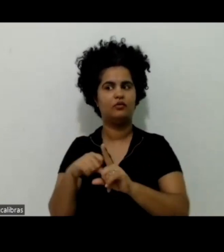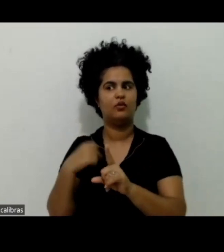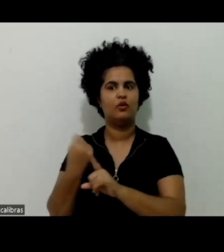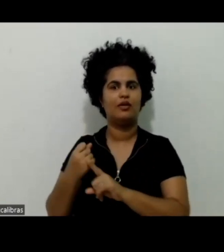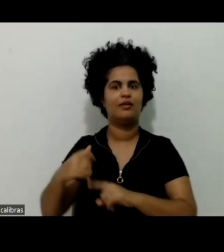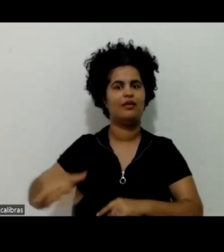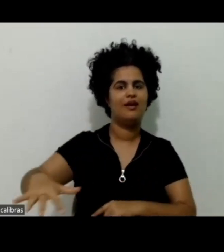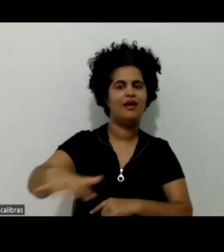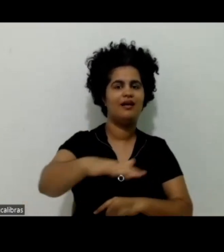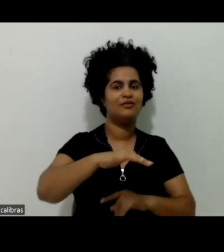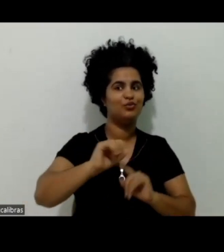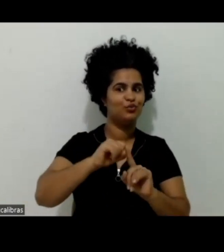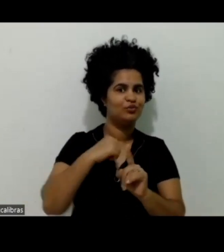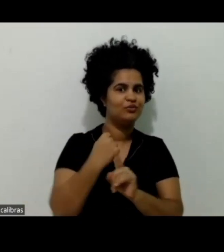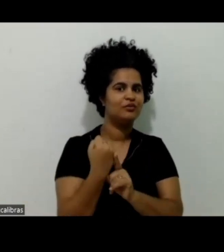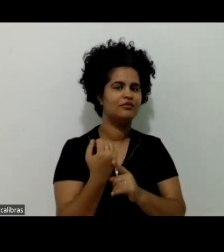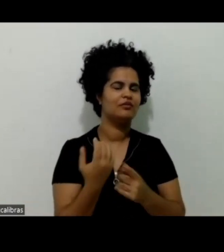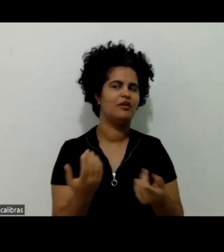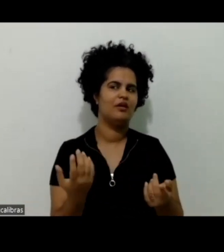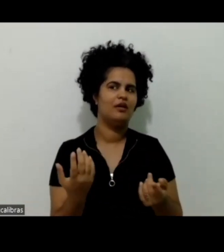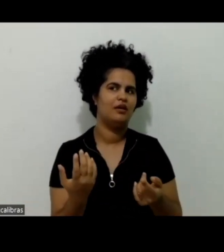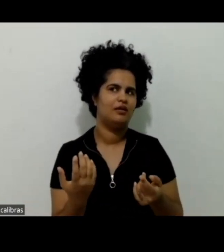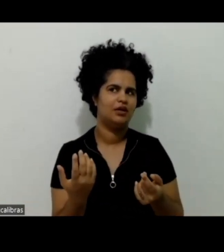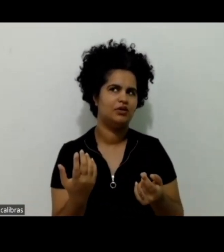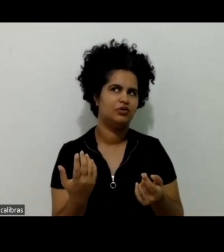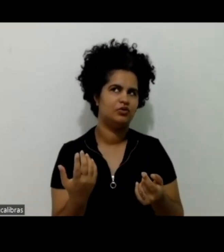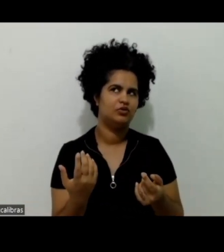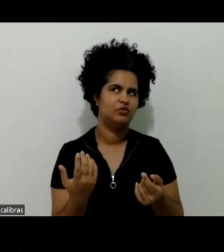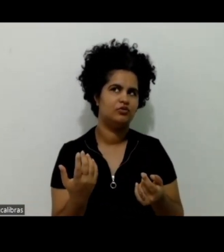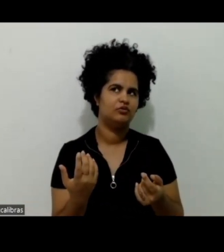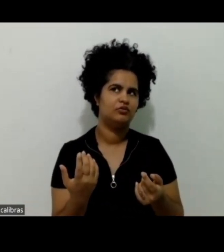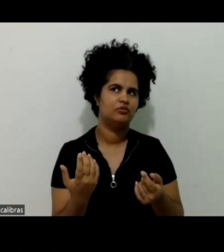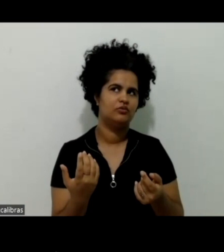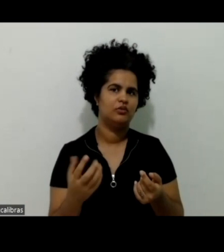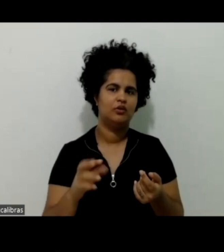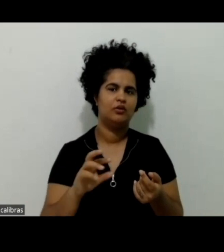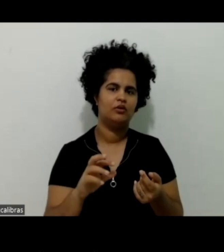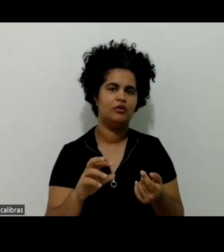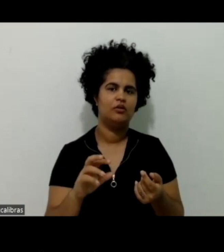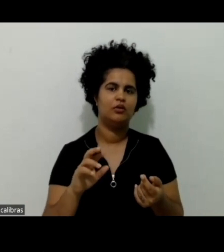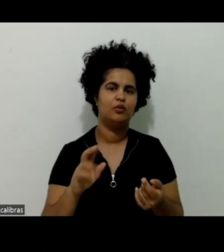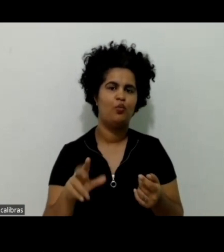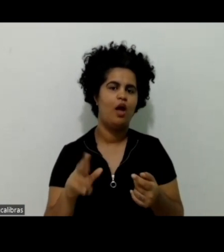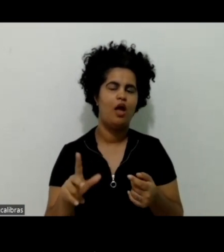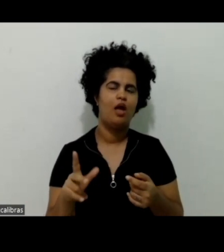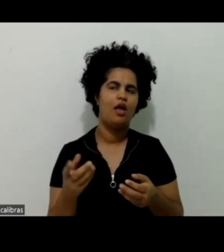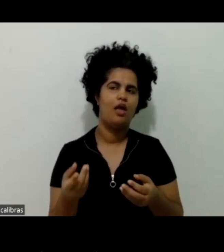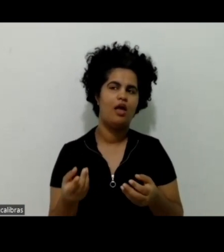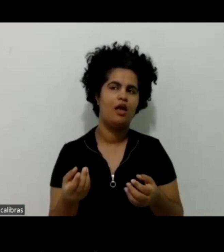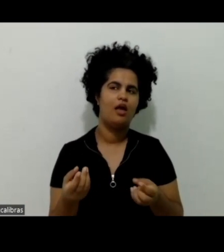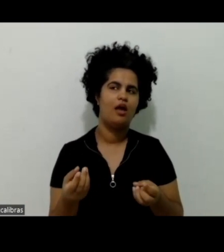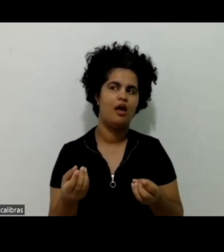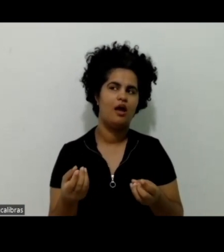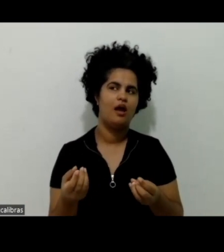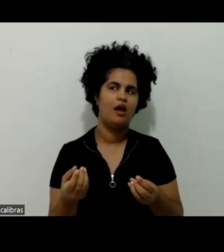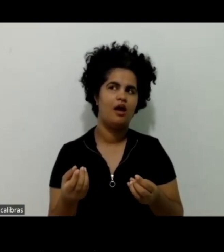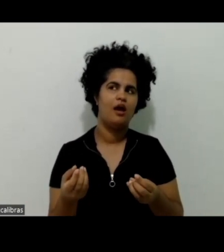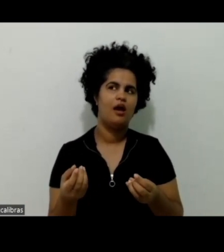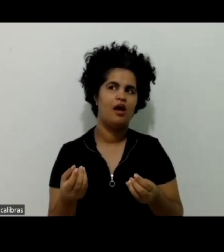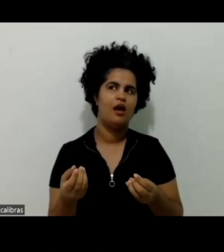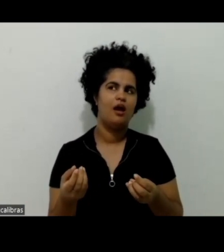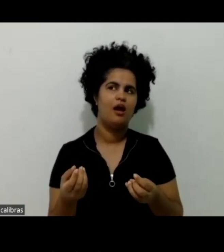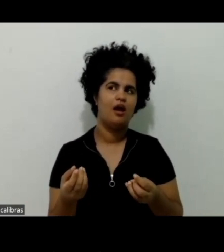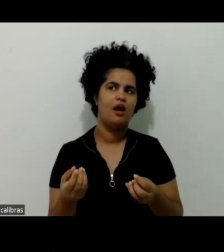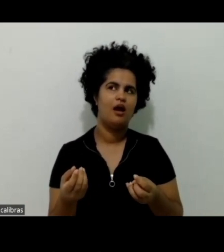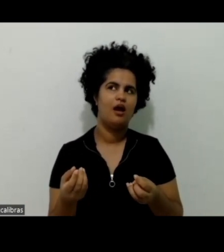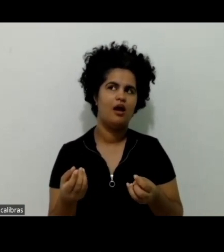né, em que não é algo, não é perfumaria, né, assim, a questão do racismo e do